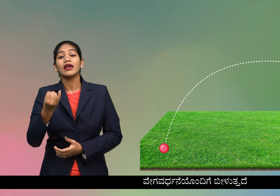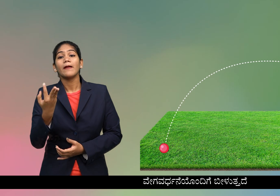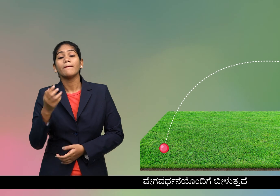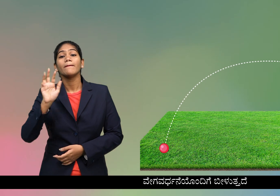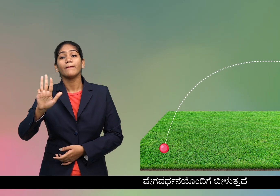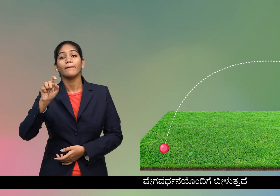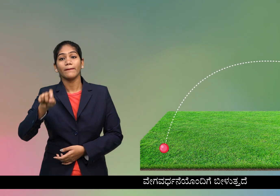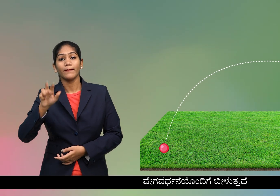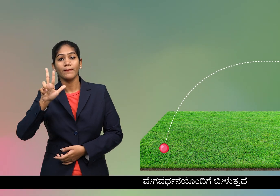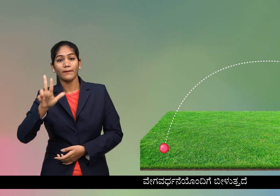ಬೀಳುತ್ತದೆ.